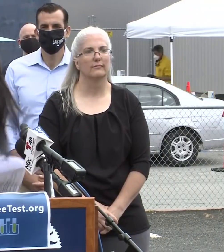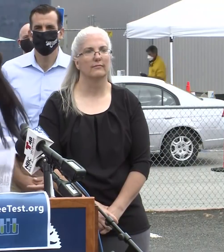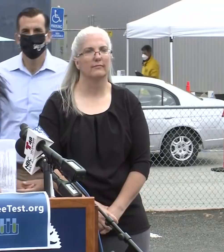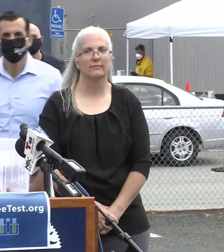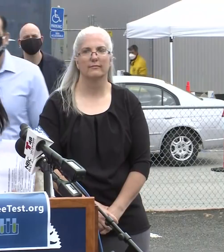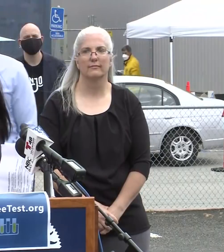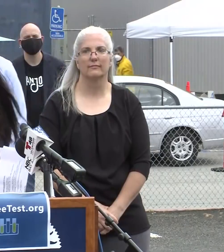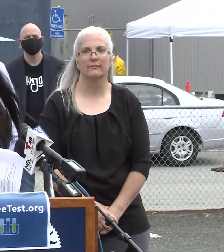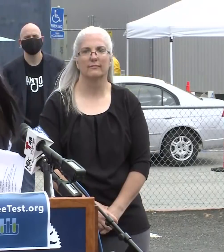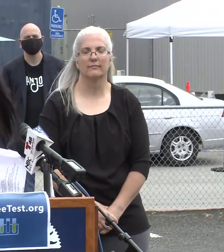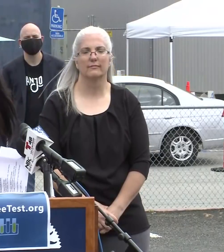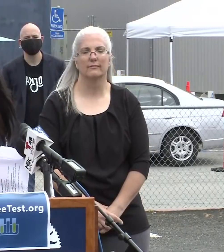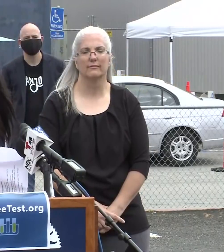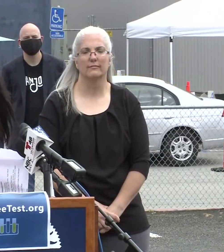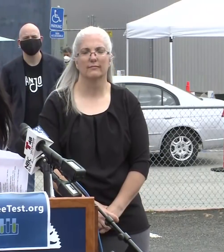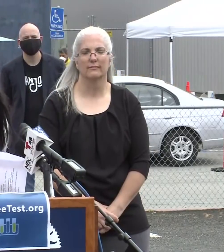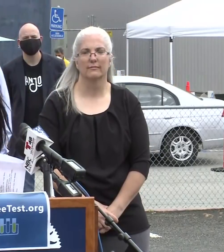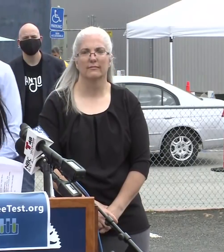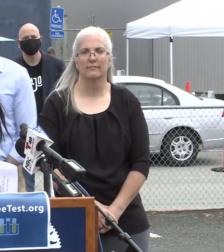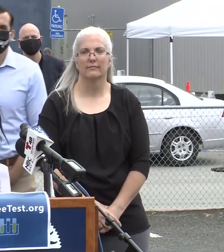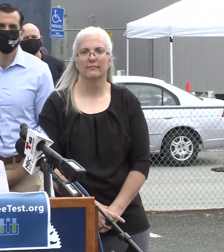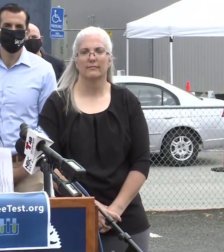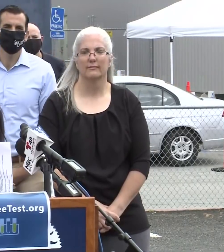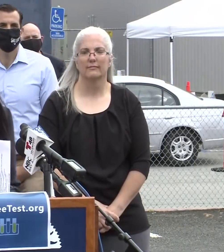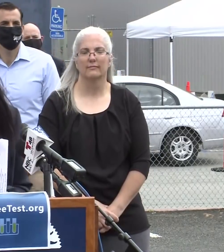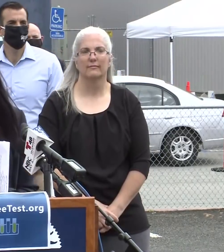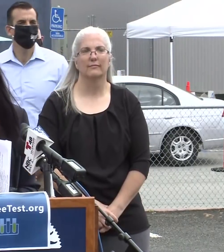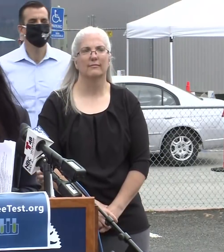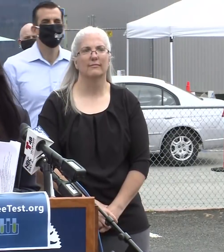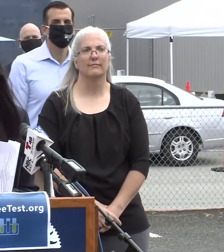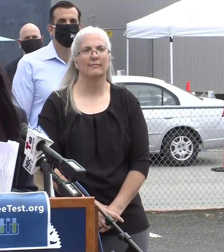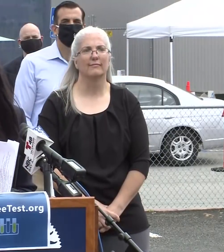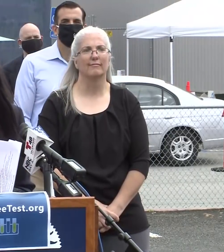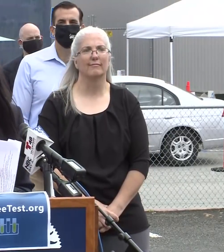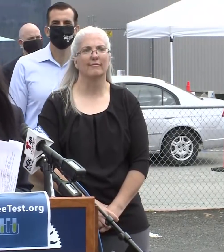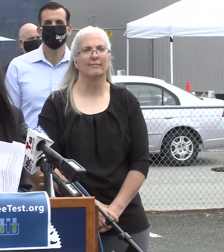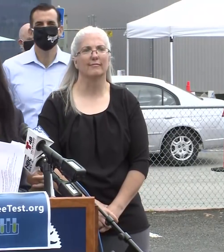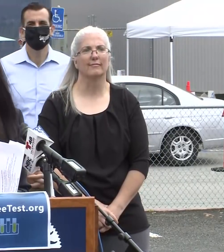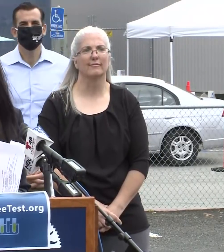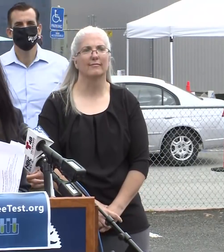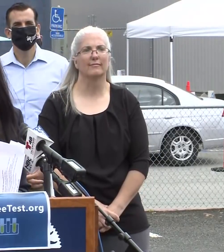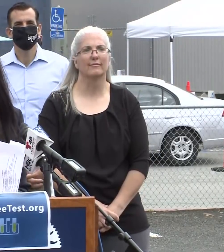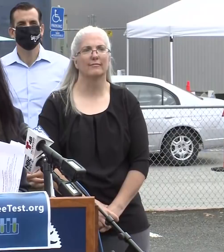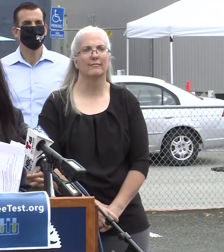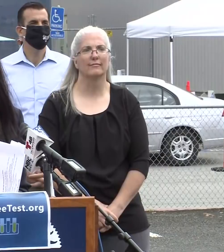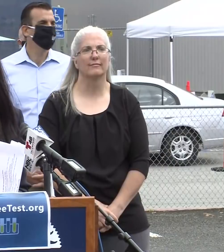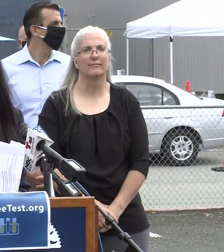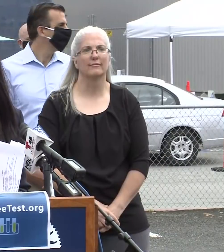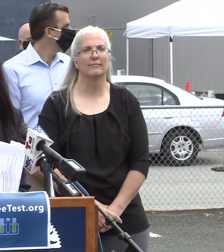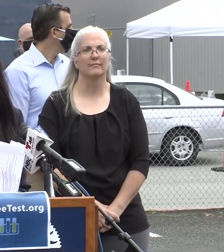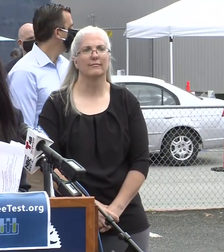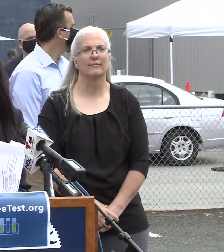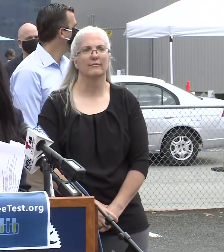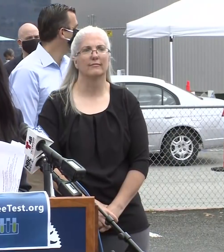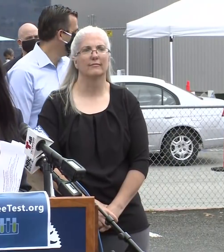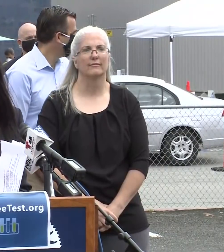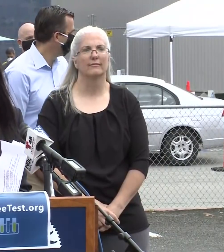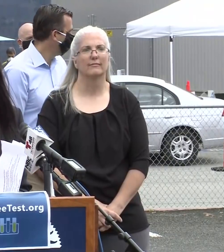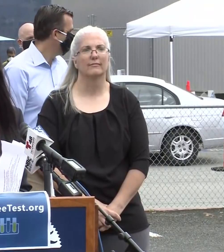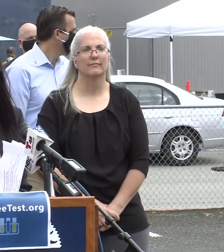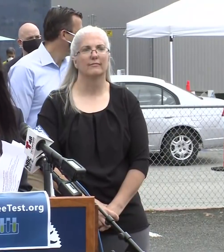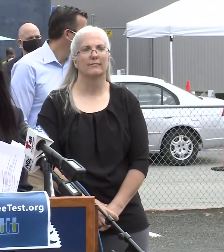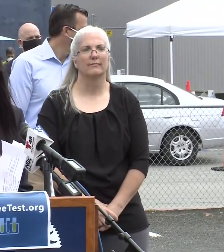Gracias. Y con eso les presento al concejal Lon Diep, que